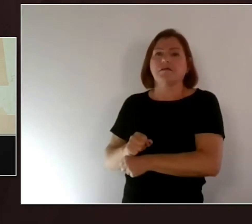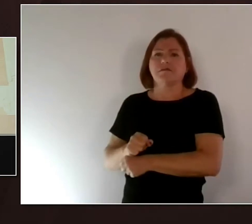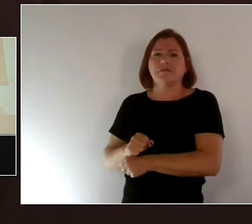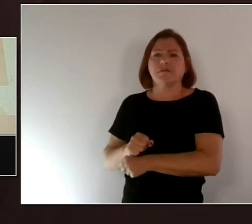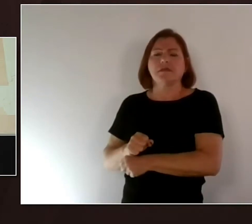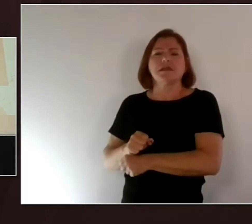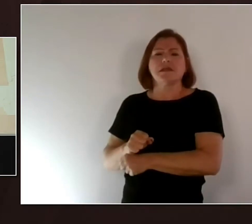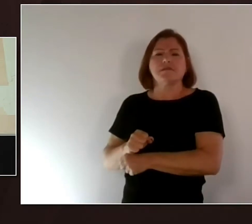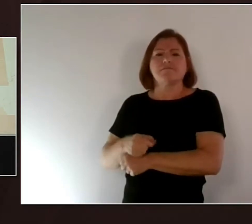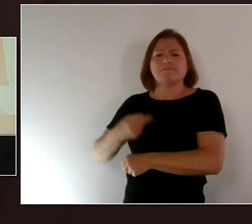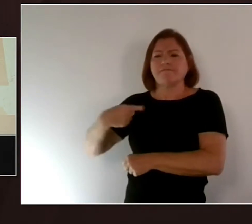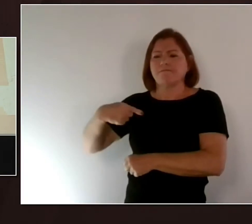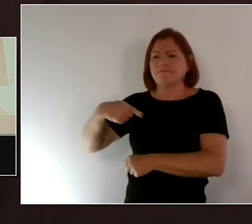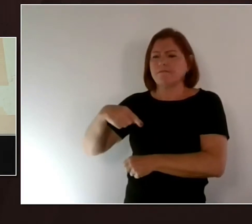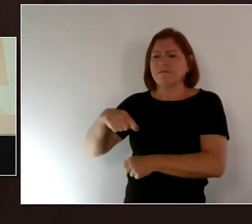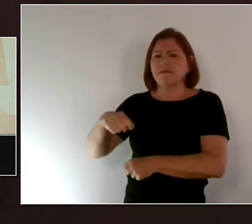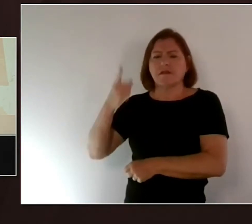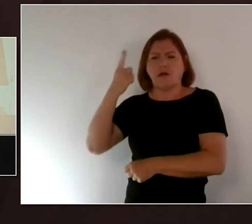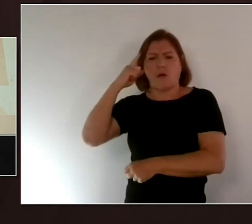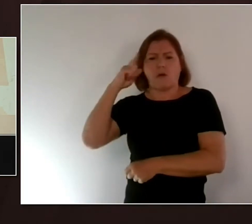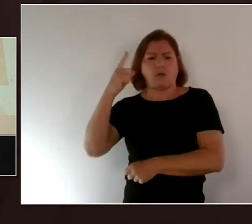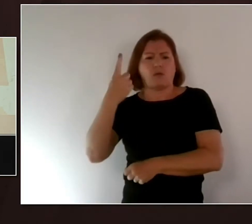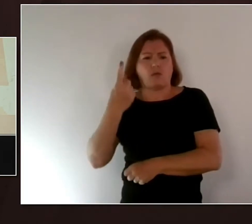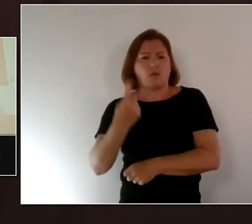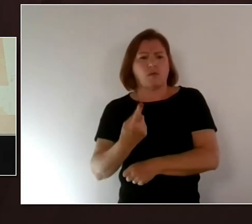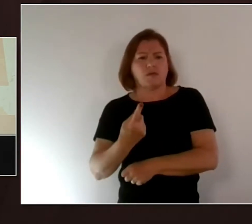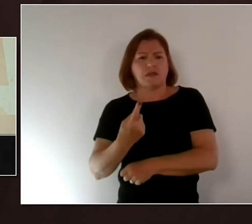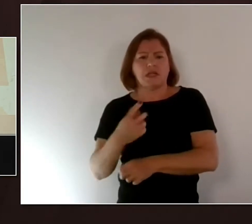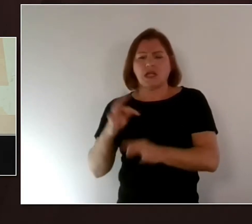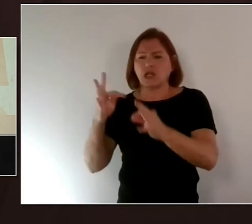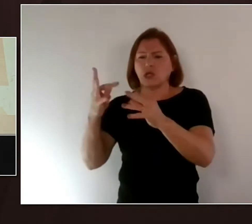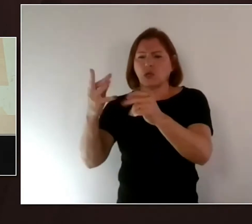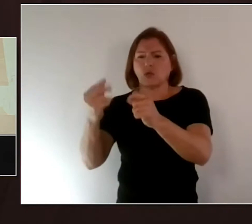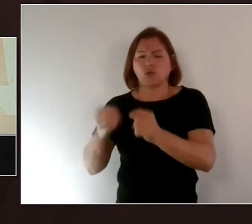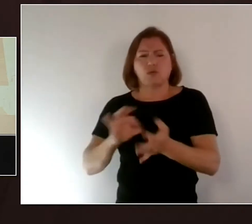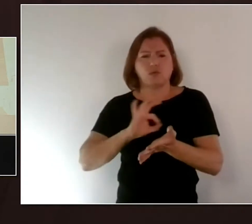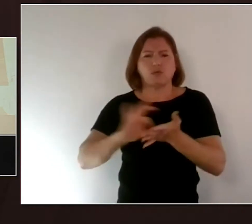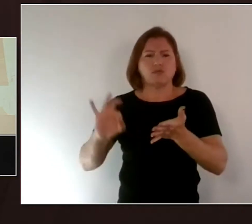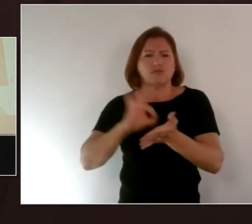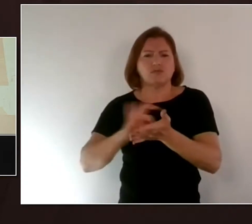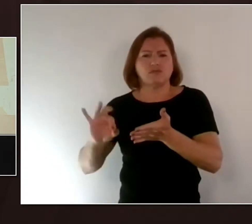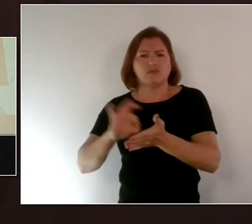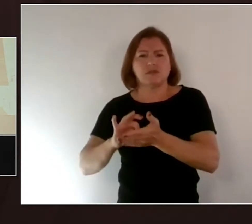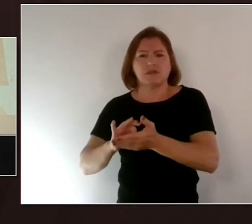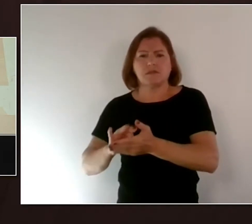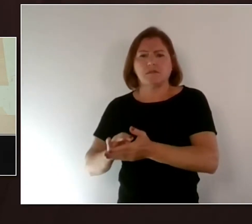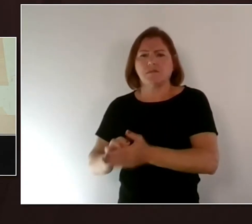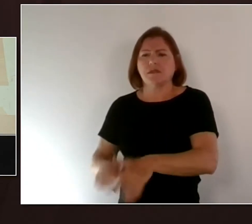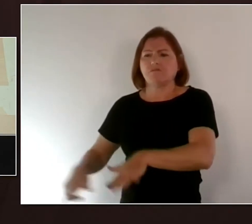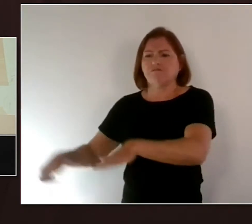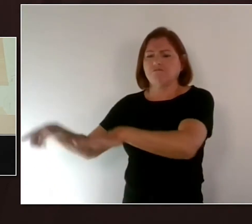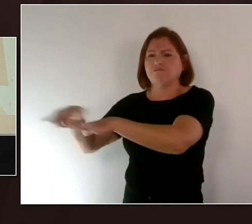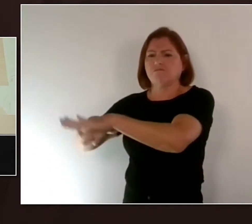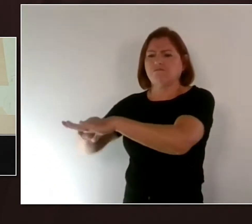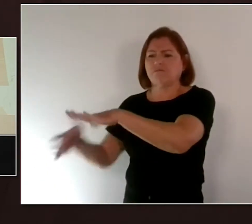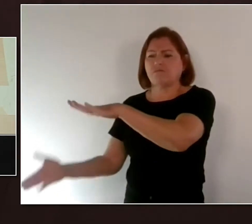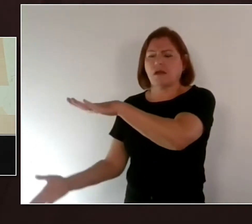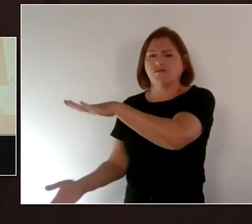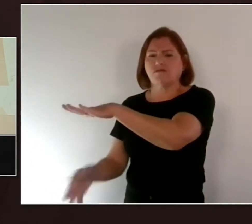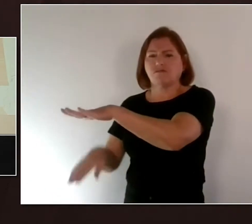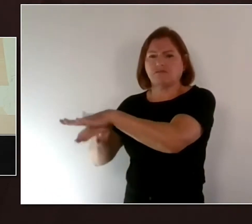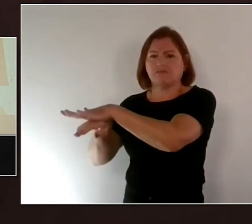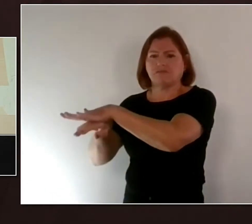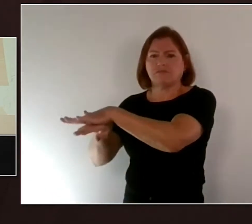estrado dos seus pés. Aí no versículo 2, então como o Senhor vai fazer isso? Como Deus Pai vai fazer isso?